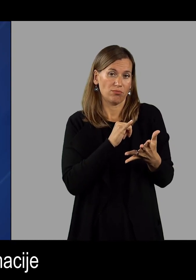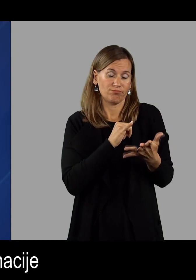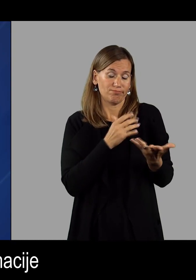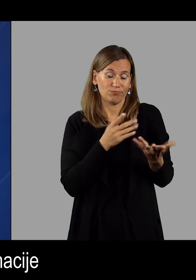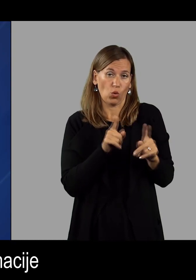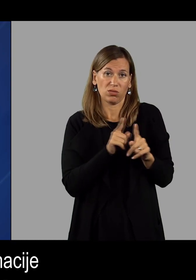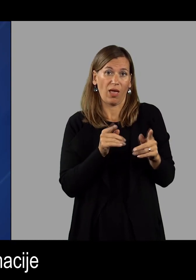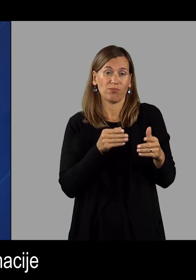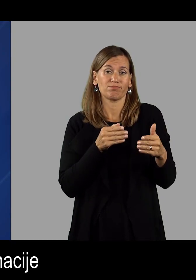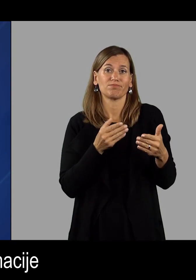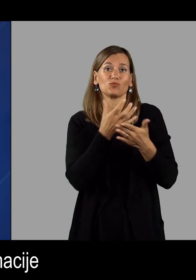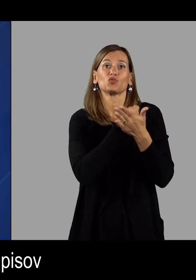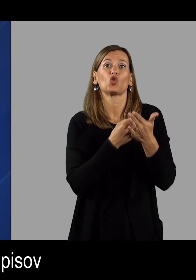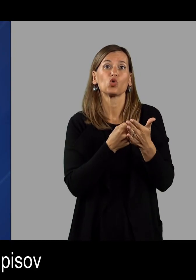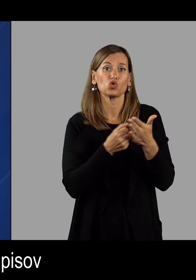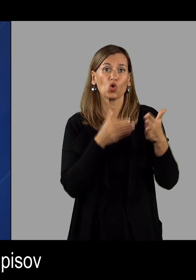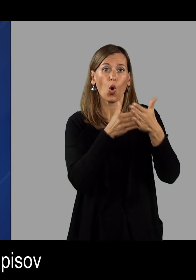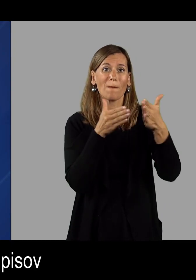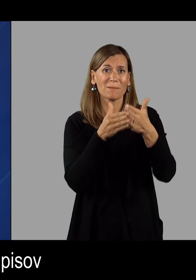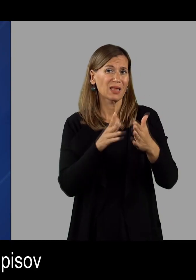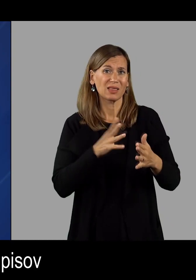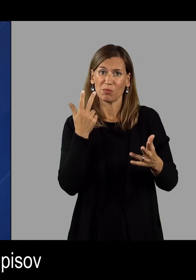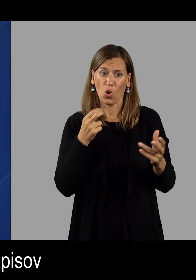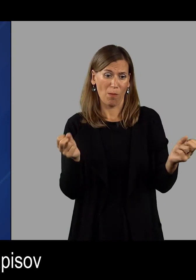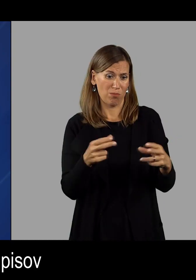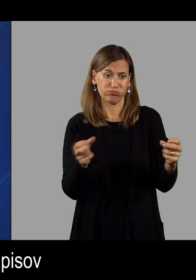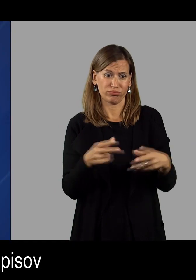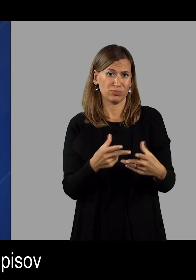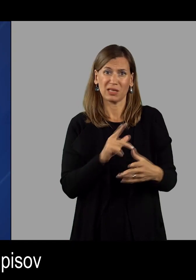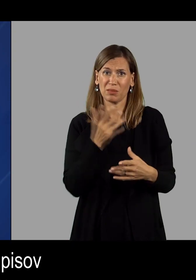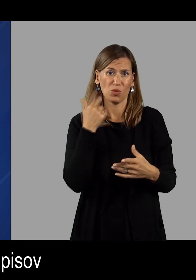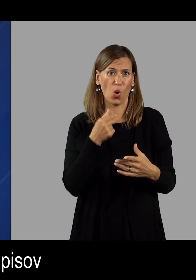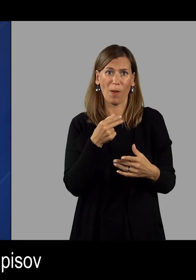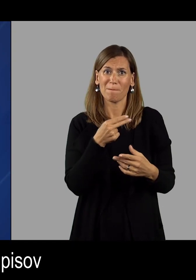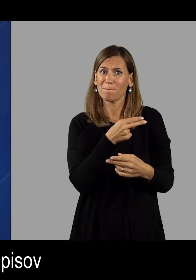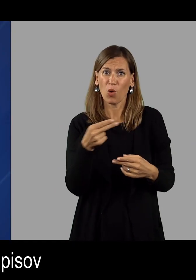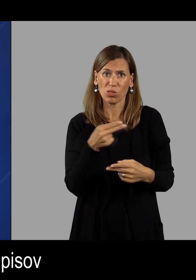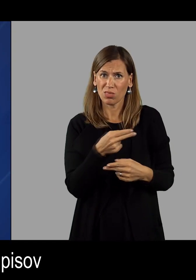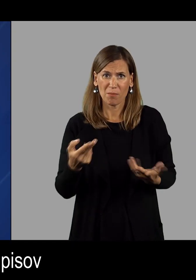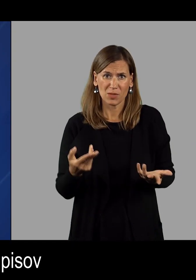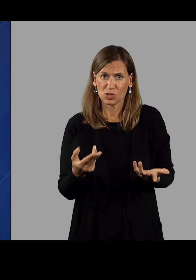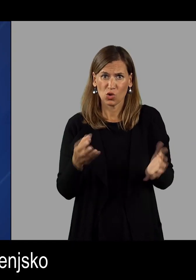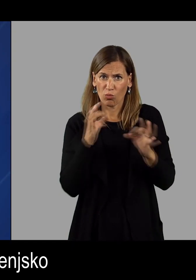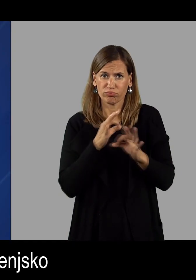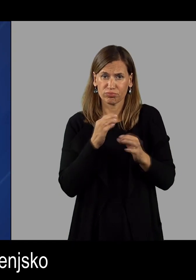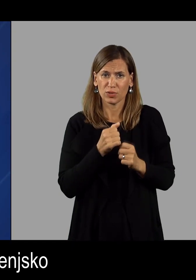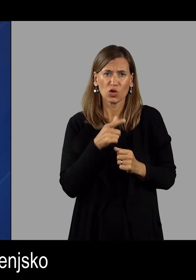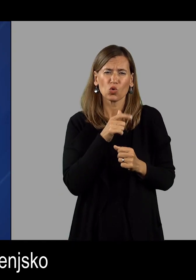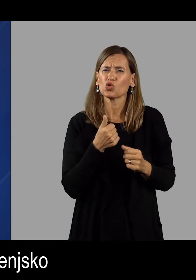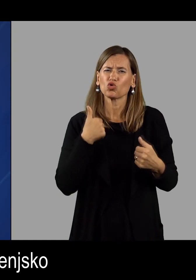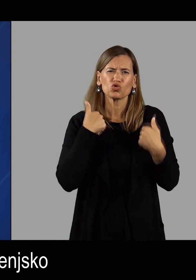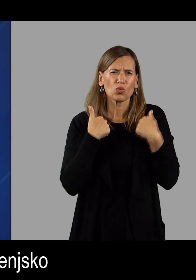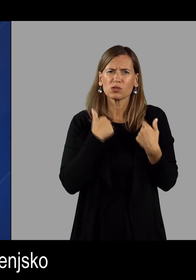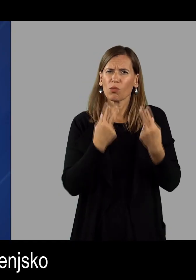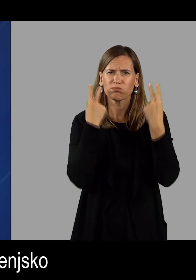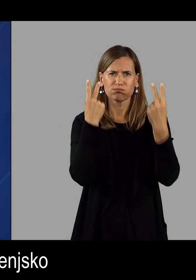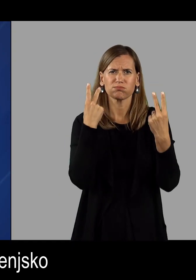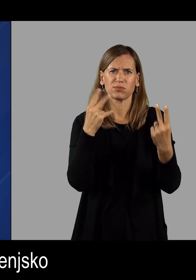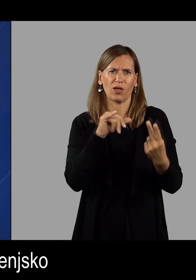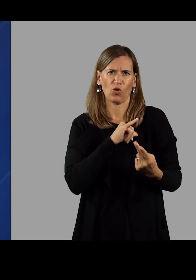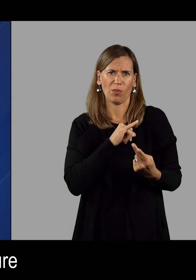v bistvu nam nedostopne, ker ni bilo sprotnega podnaslavljanja in s tem tudi podnapisov. Dejansko so to bile življenjsko